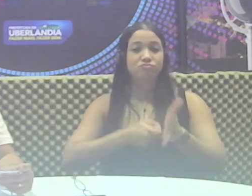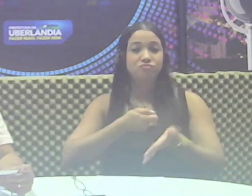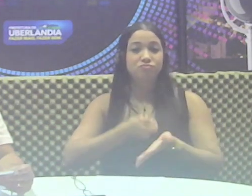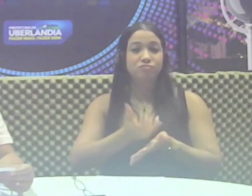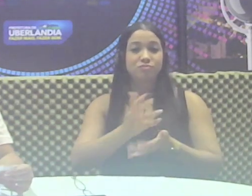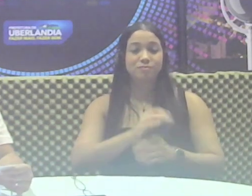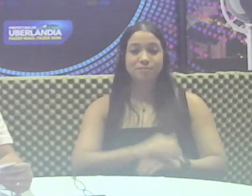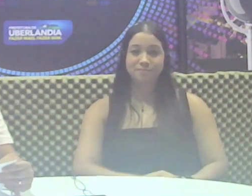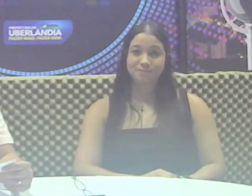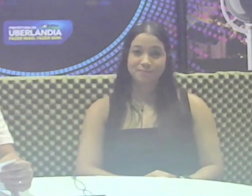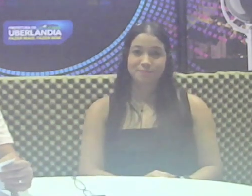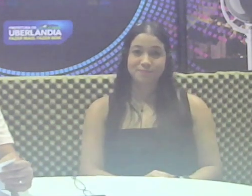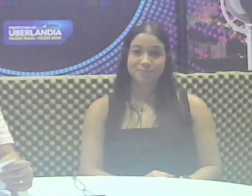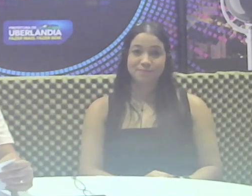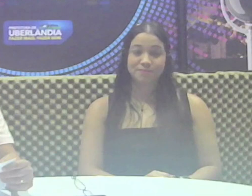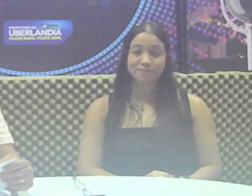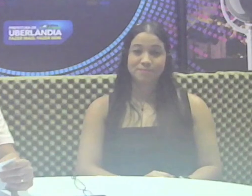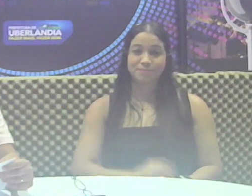pagamentos.